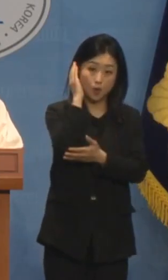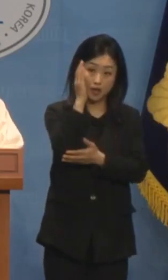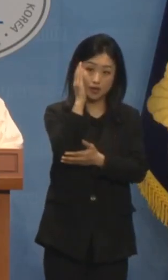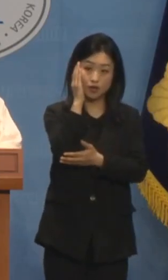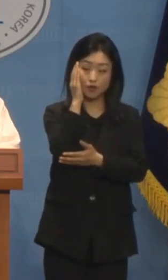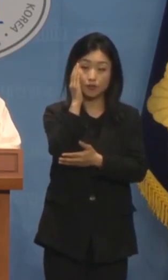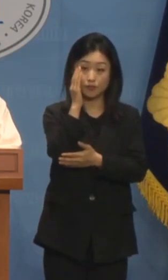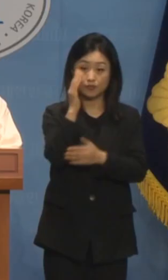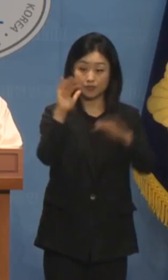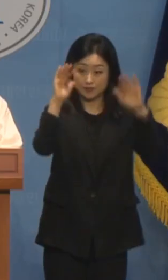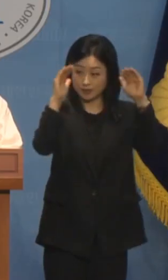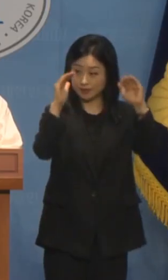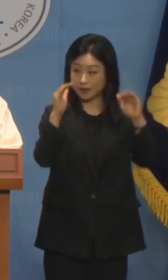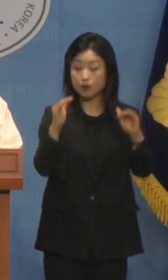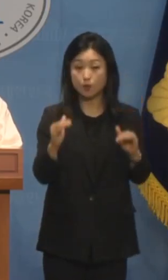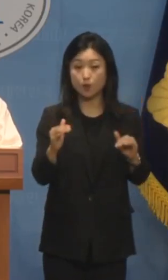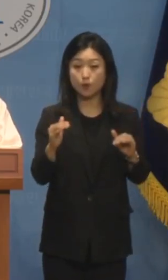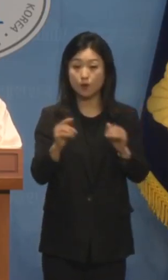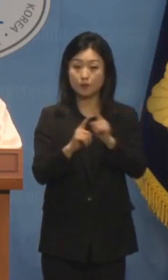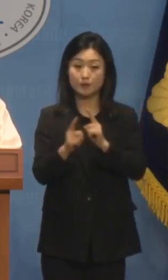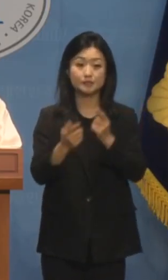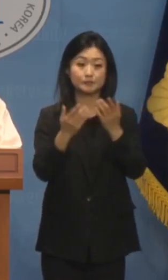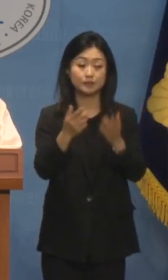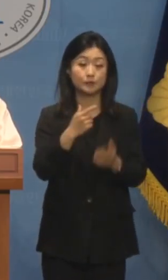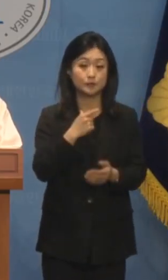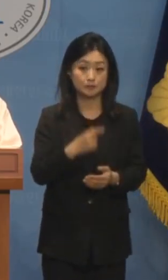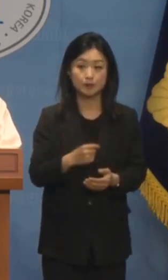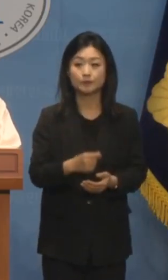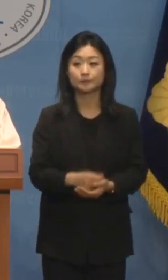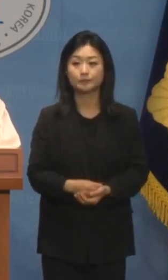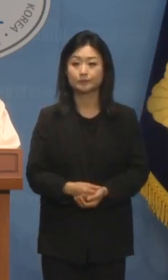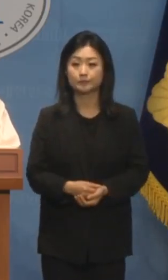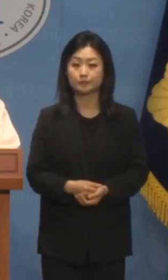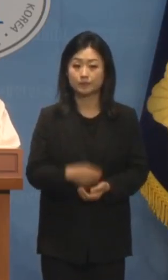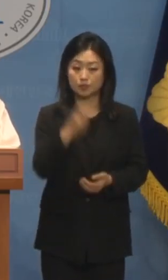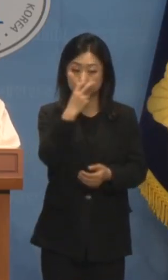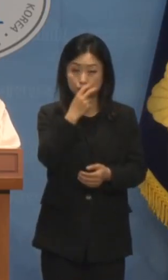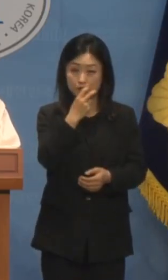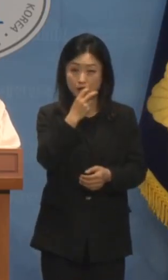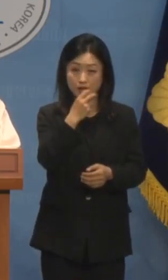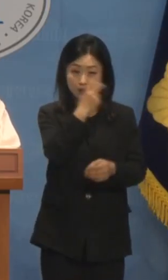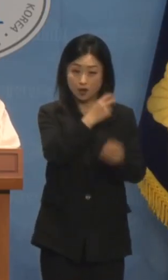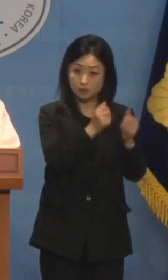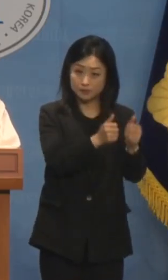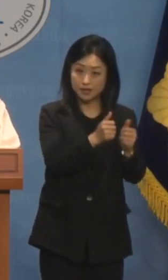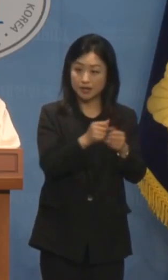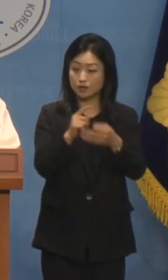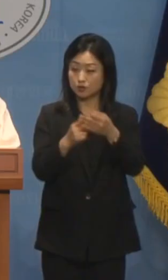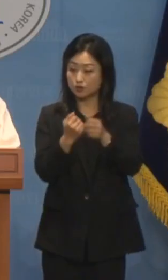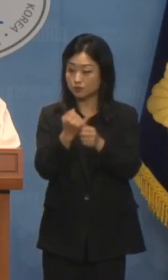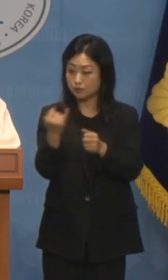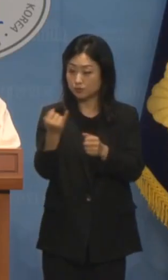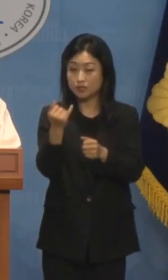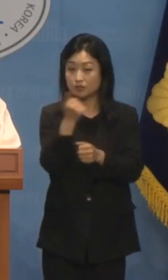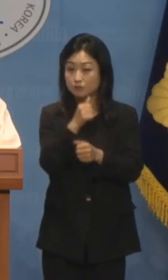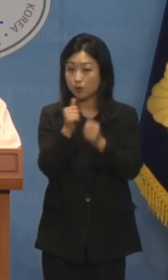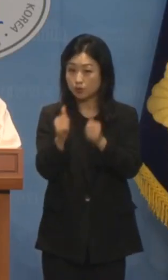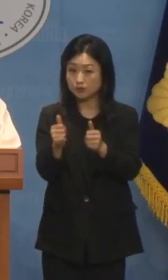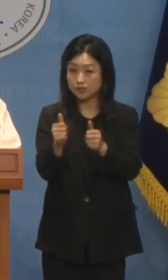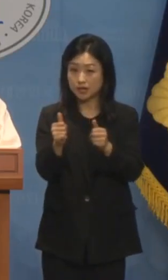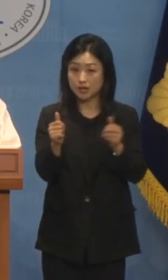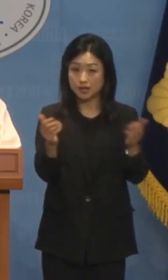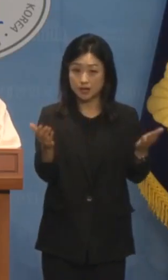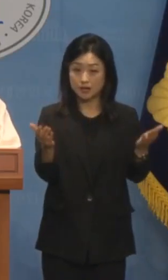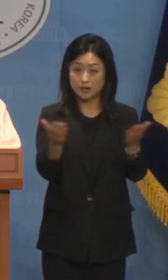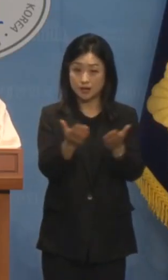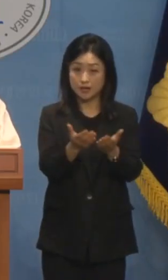제가 여러분께 말씀드리겠습니다. 수사검사와 김건희 변호사 측의 무혐의 설명만